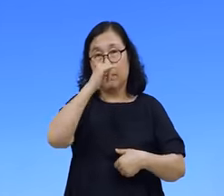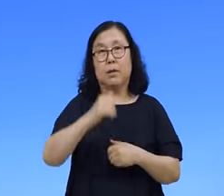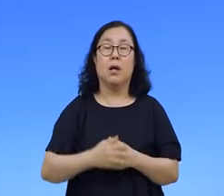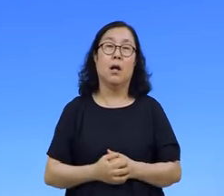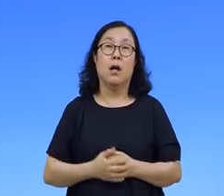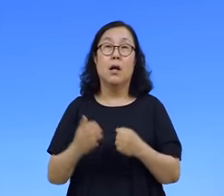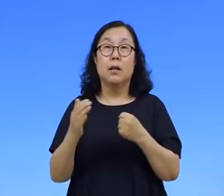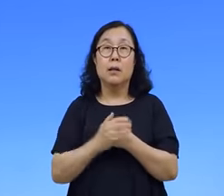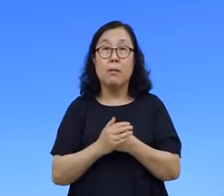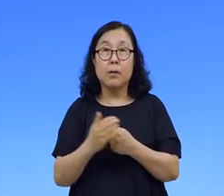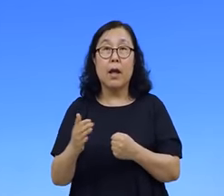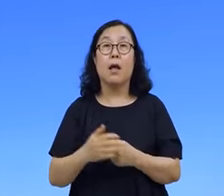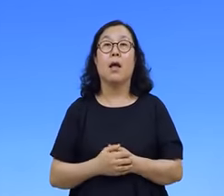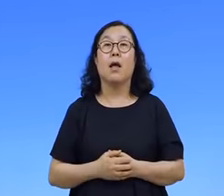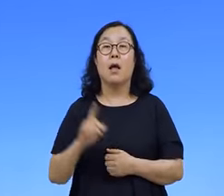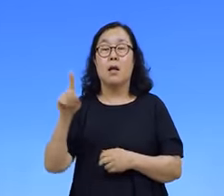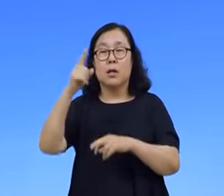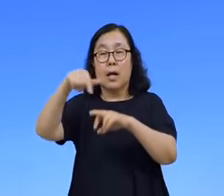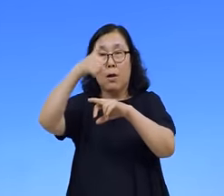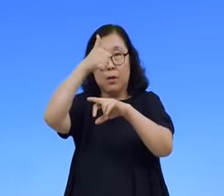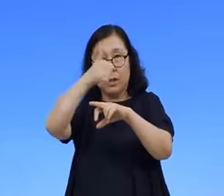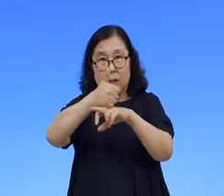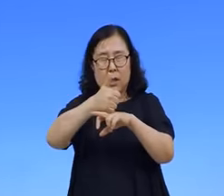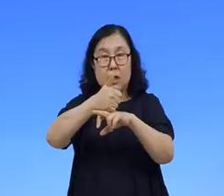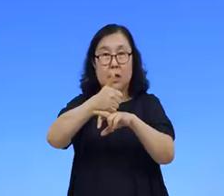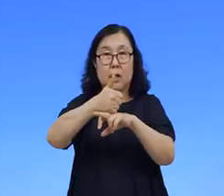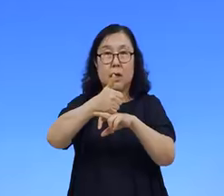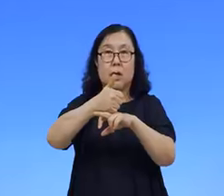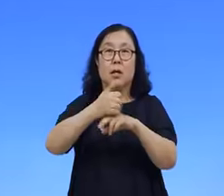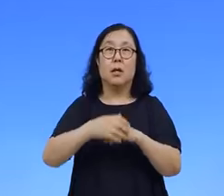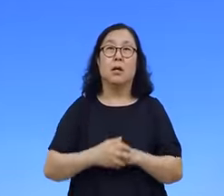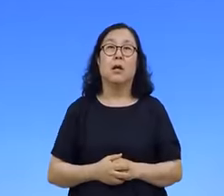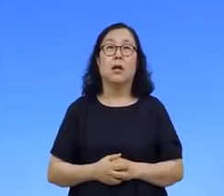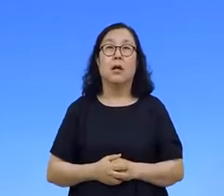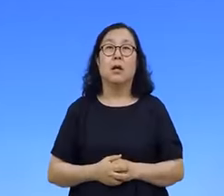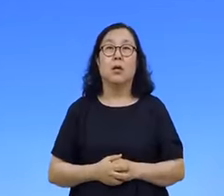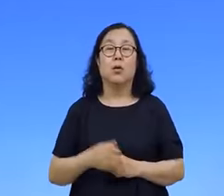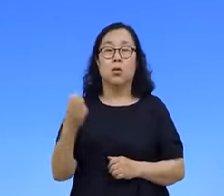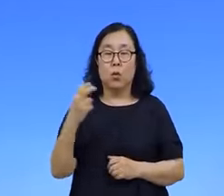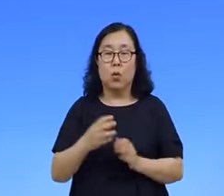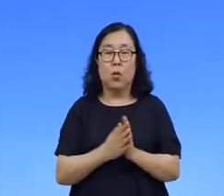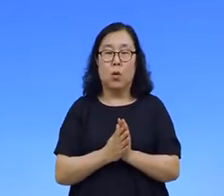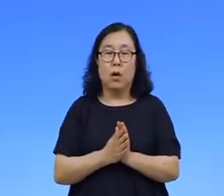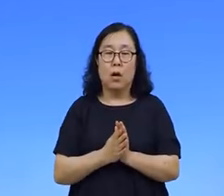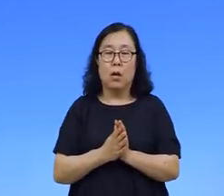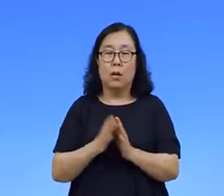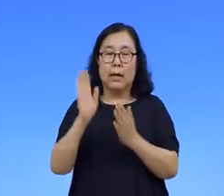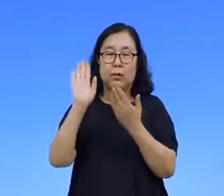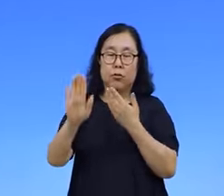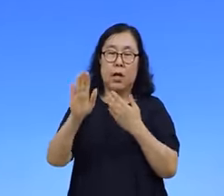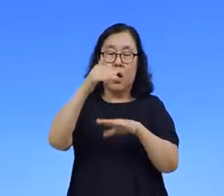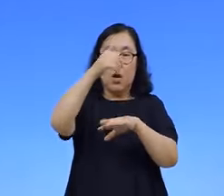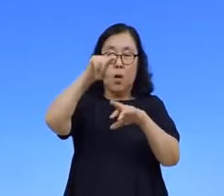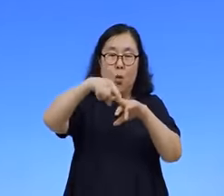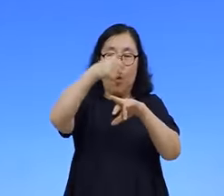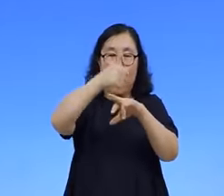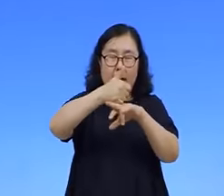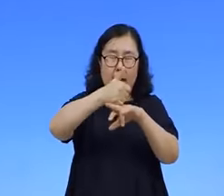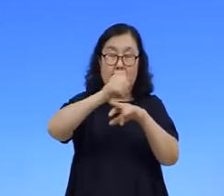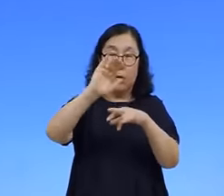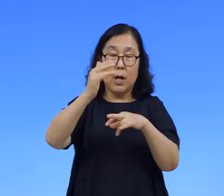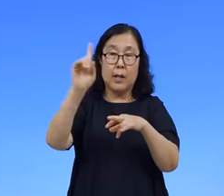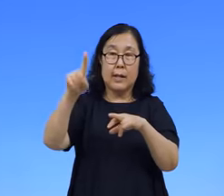이런 점에서 저는 다윗, 소년 어린 다윗, 그리고 나중에 왕이 되었던 다윗, 이